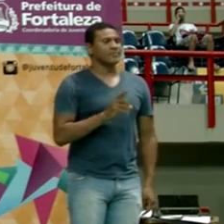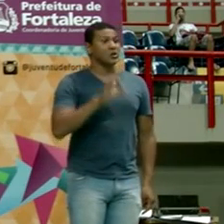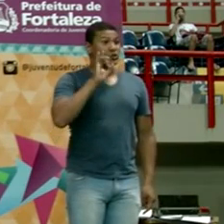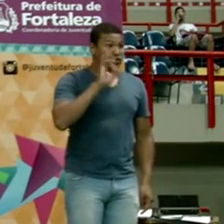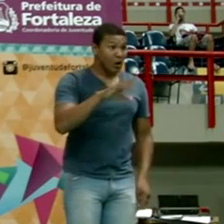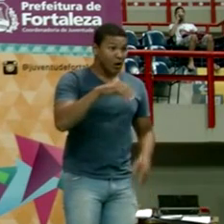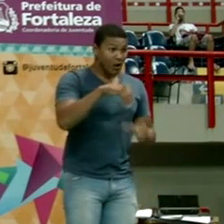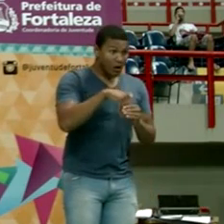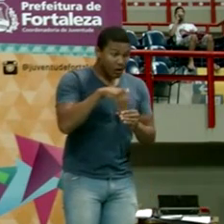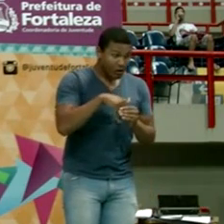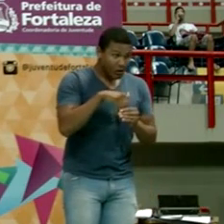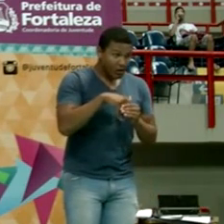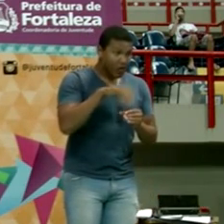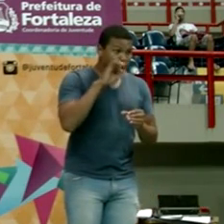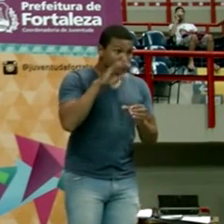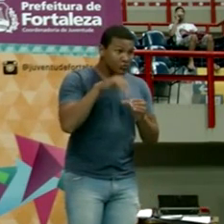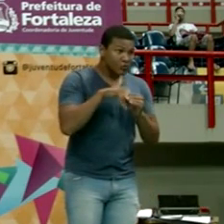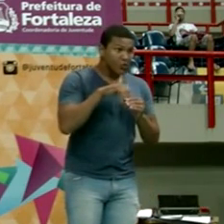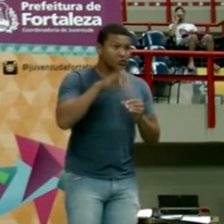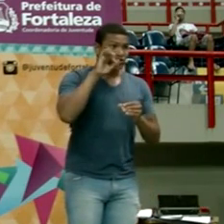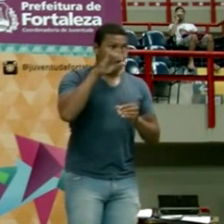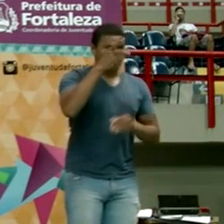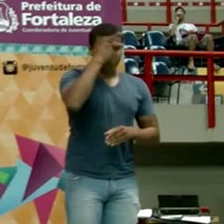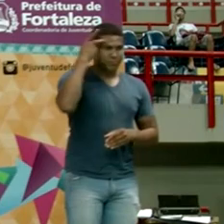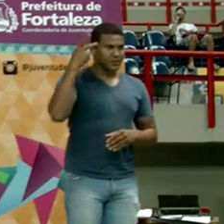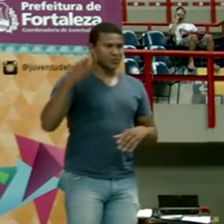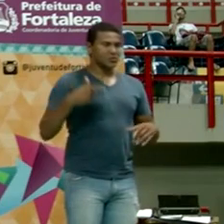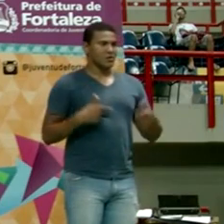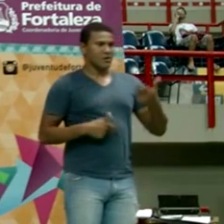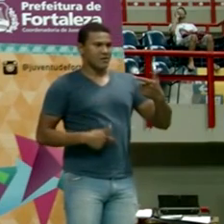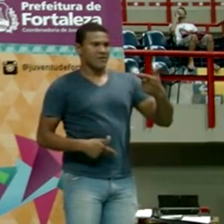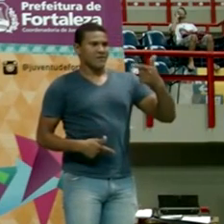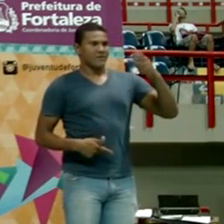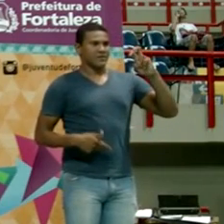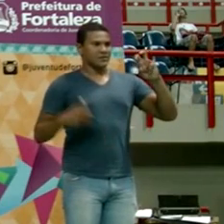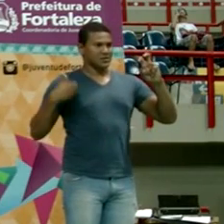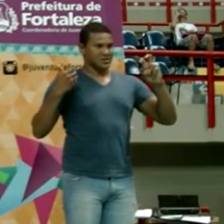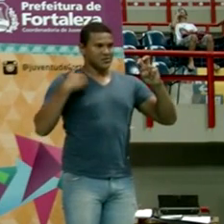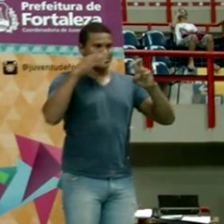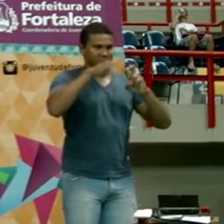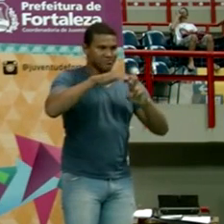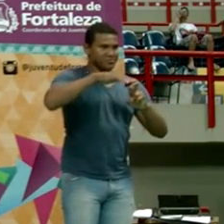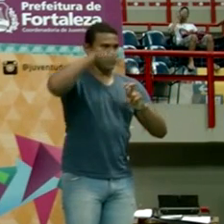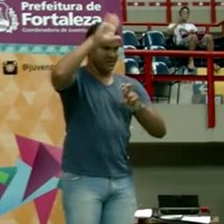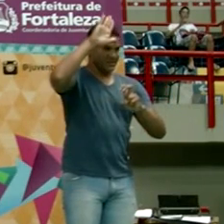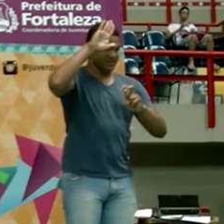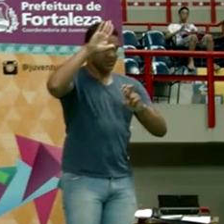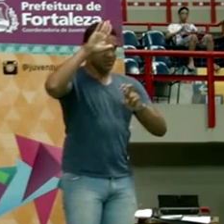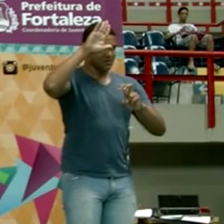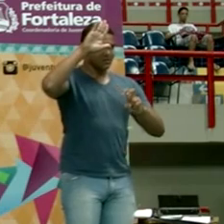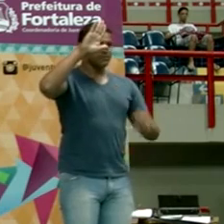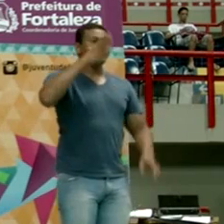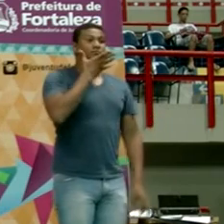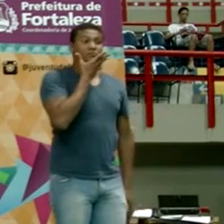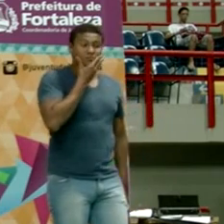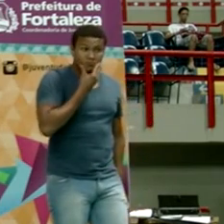só votava as pessoas acima de 25 anos, do